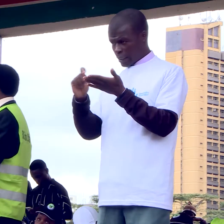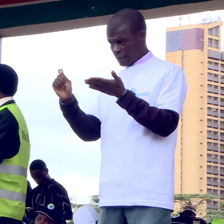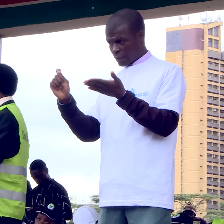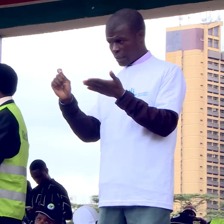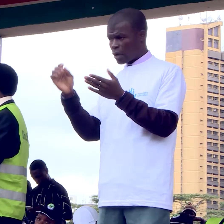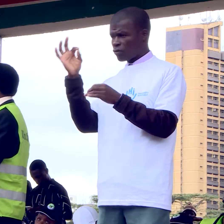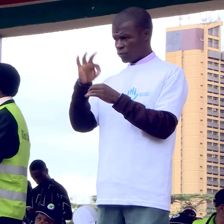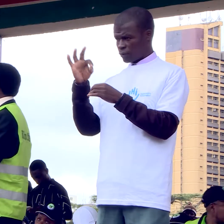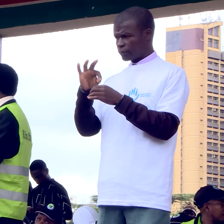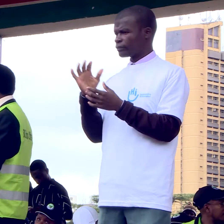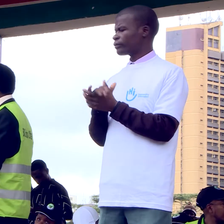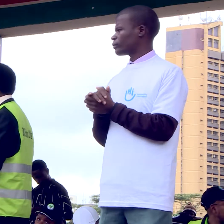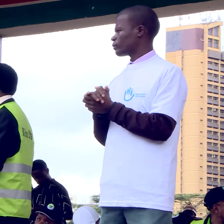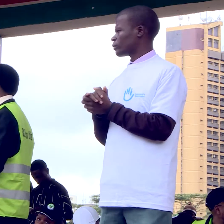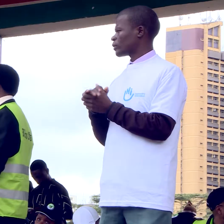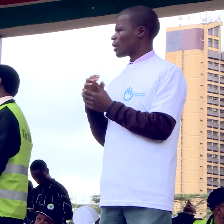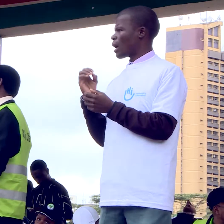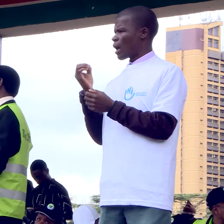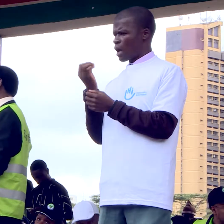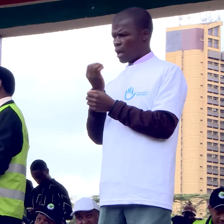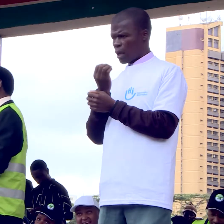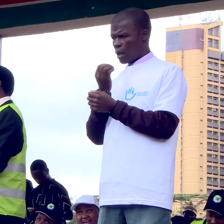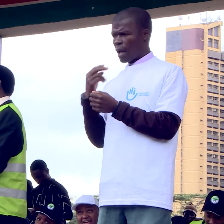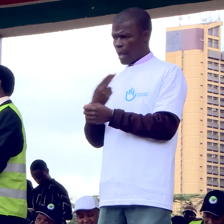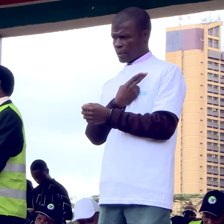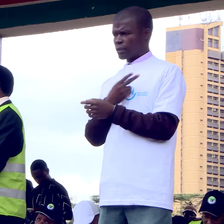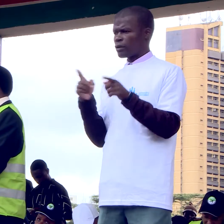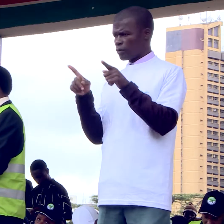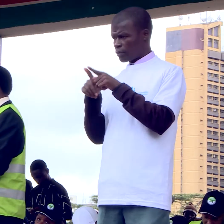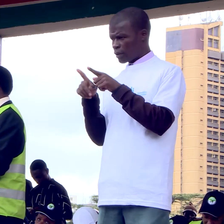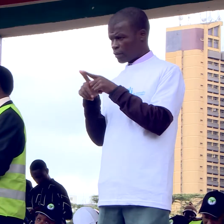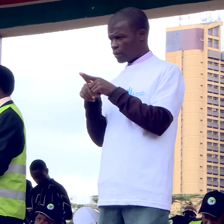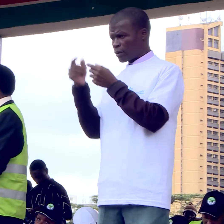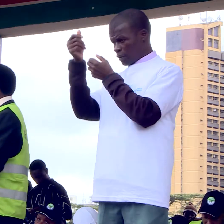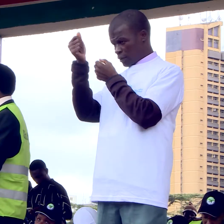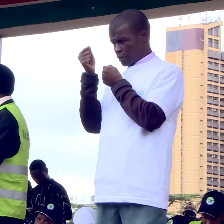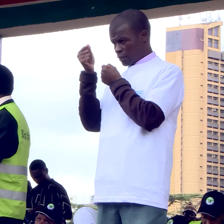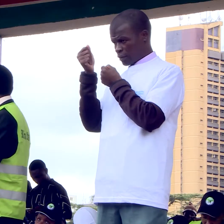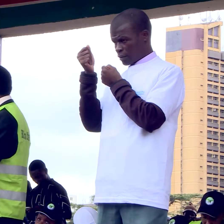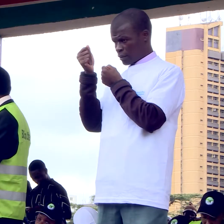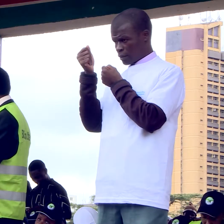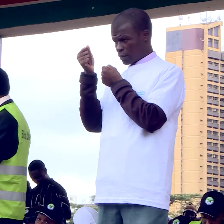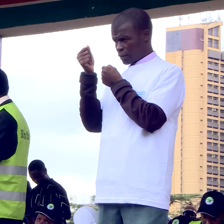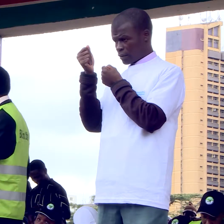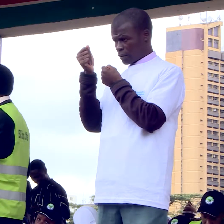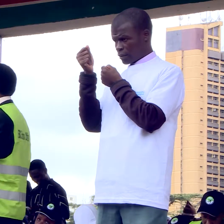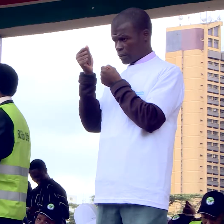Sisi kama watu ambayo wanajitegemea, yani independent candidates, tumekuwa na